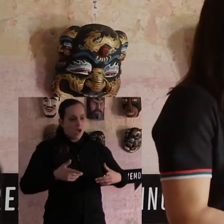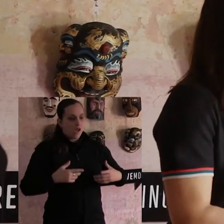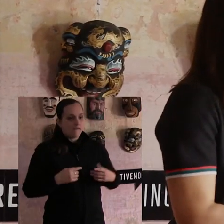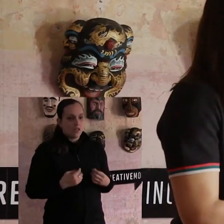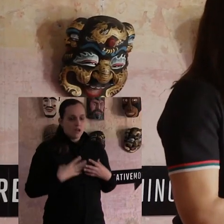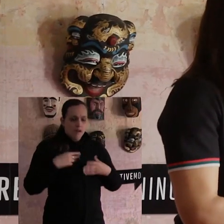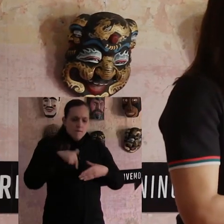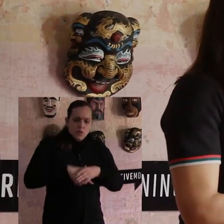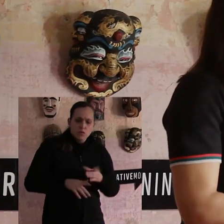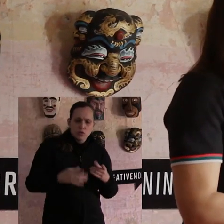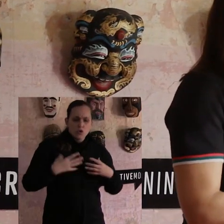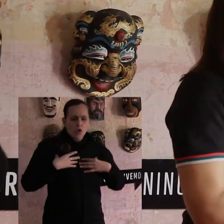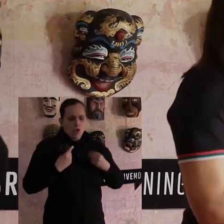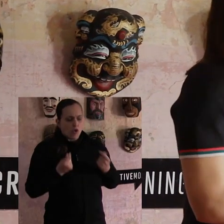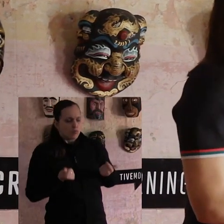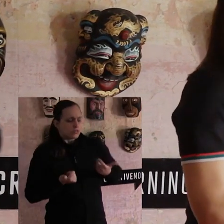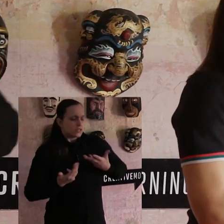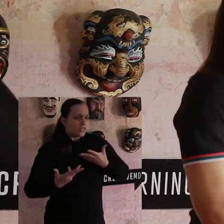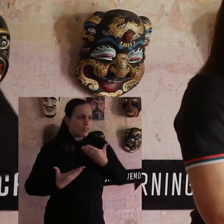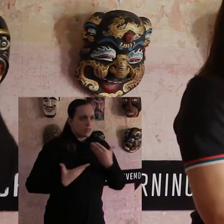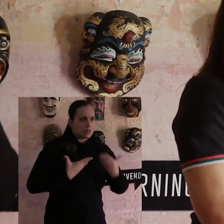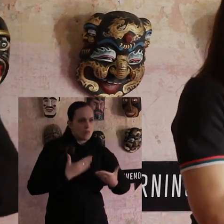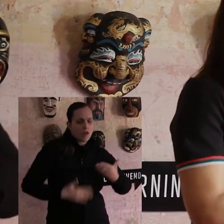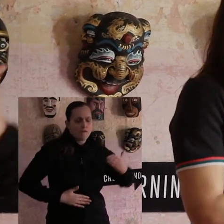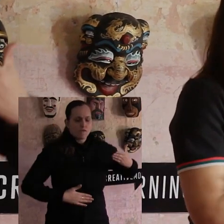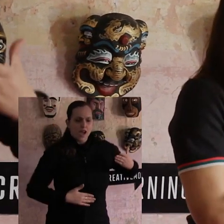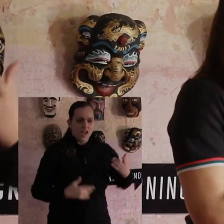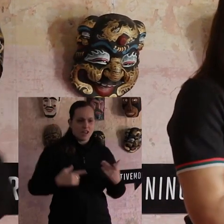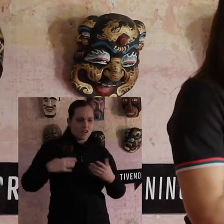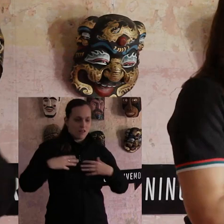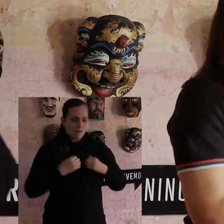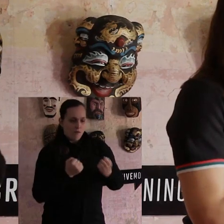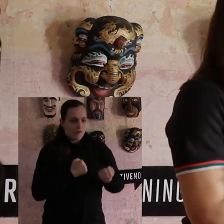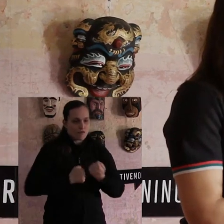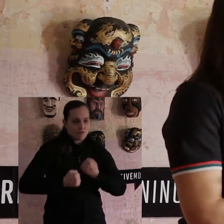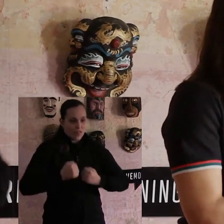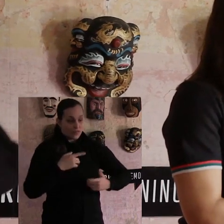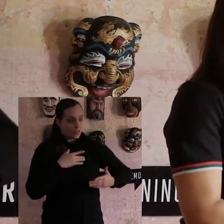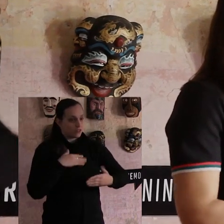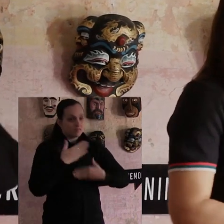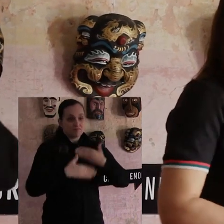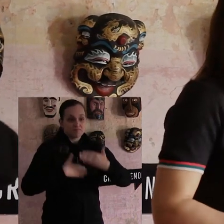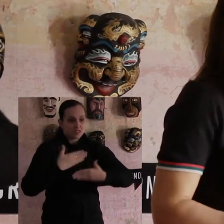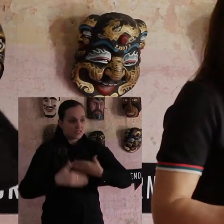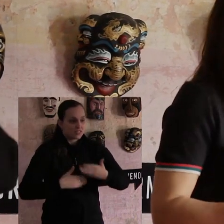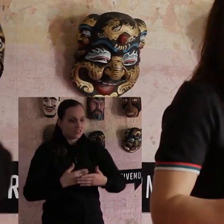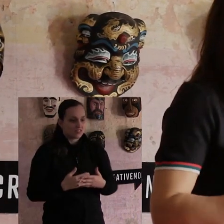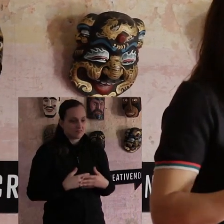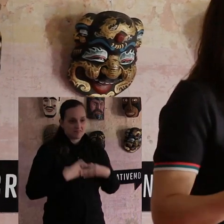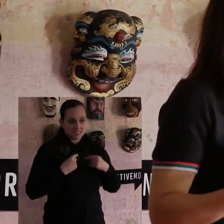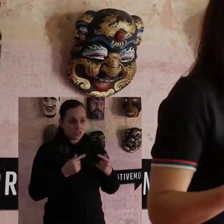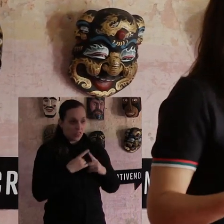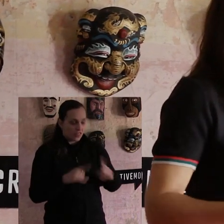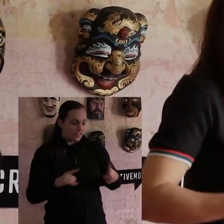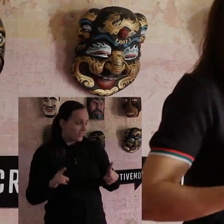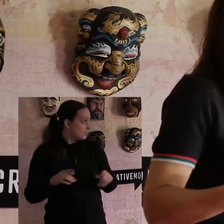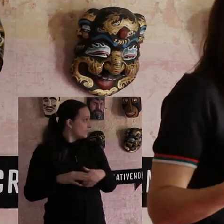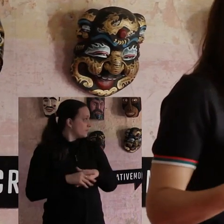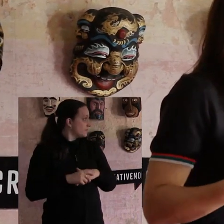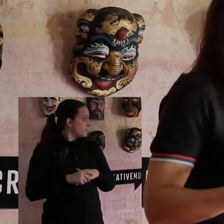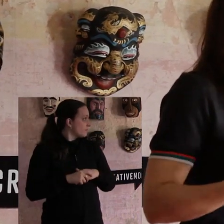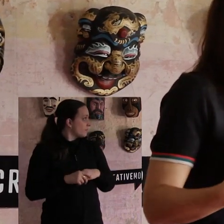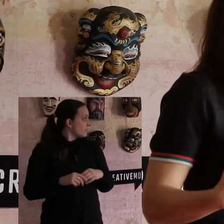del ser y de atravesar cómo pasan los procesos, ¿no? El proceso pasa de todo. Cuando hay crisis,